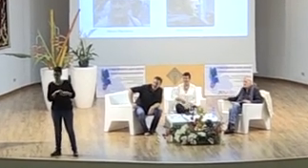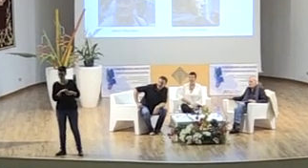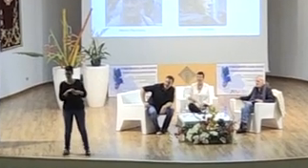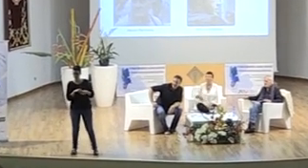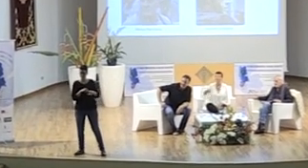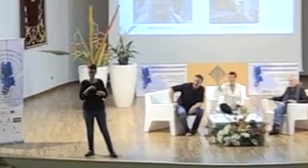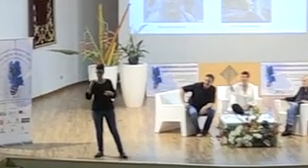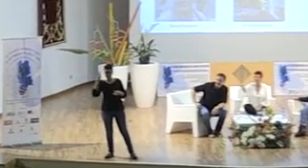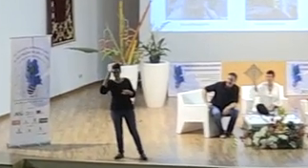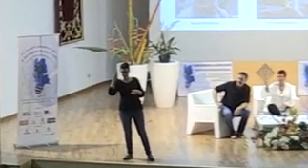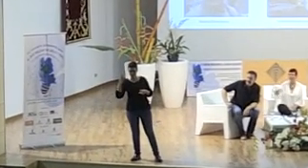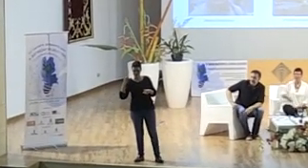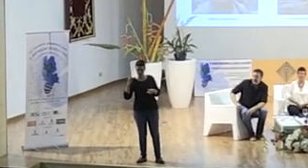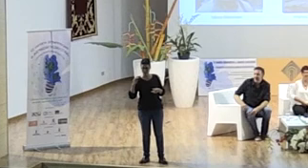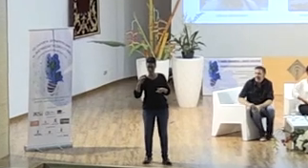Vale. Hola.